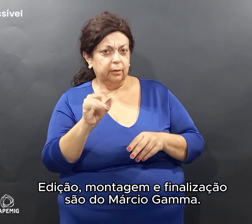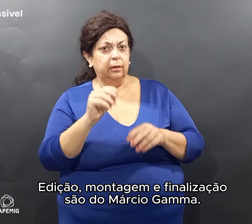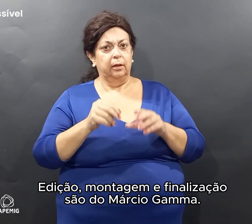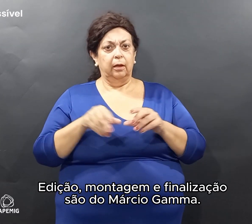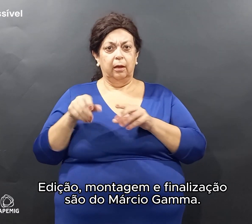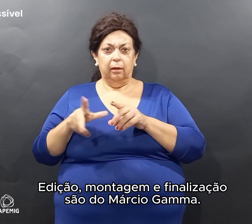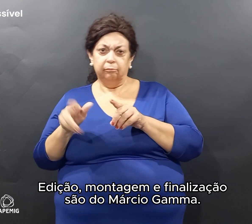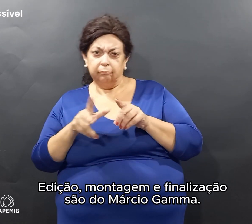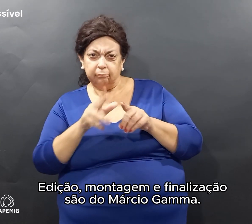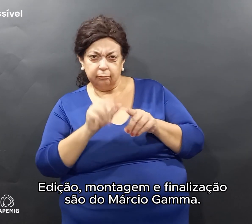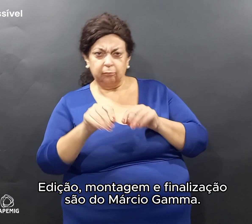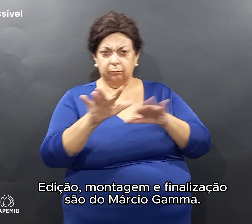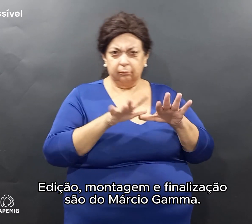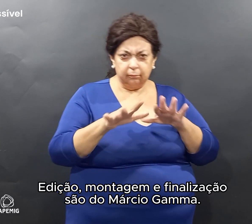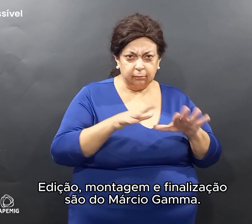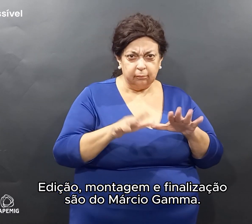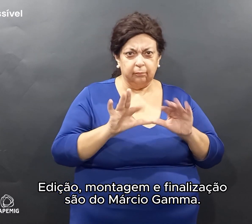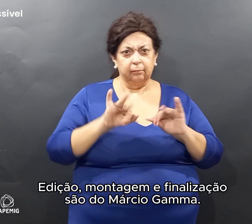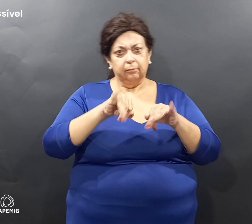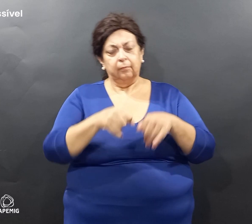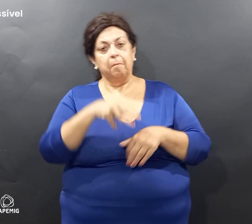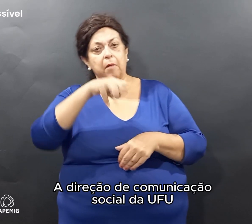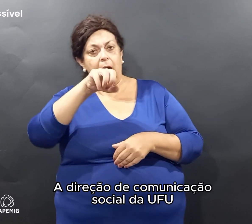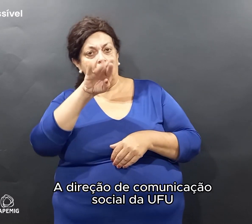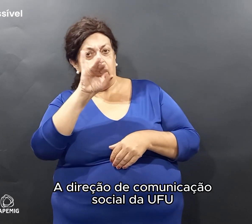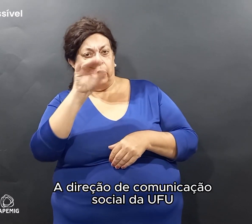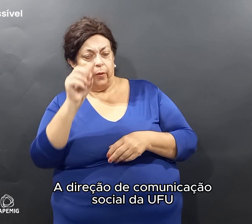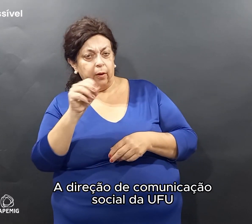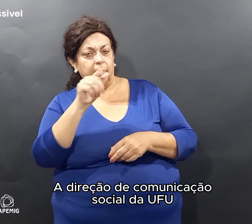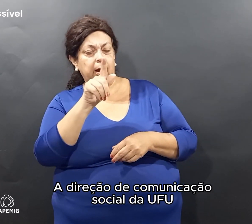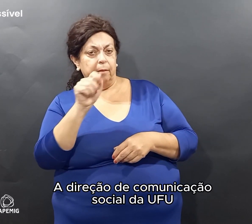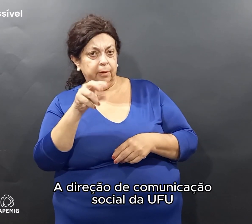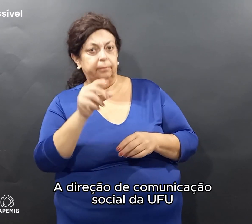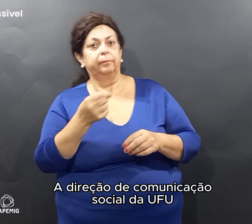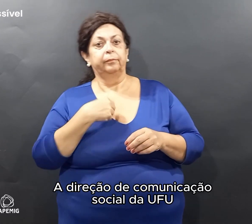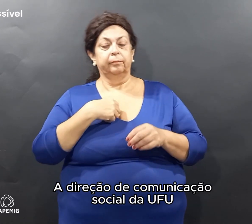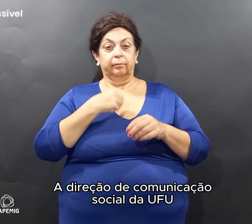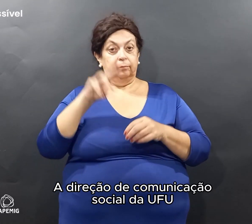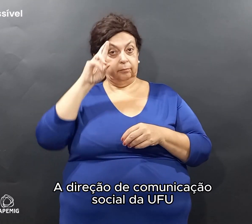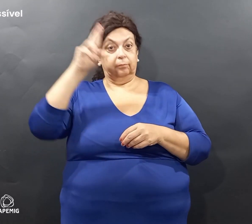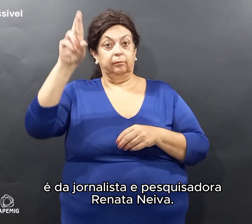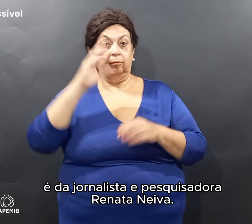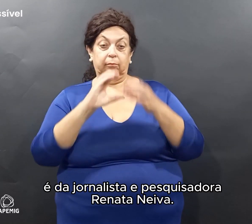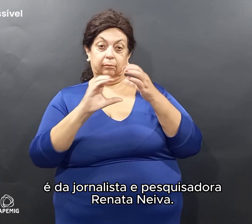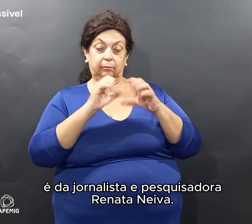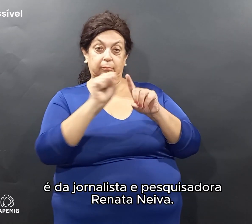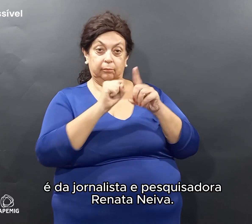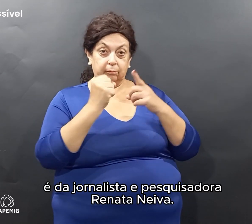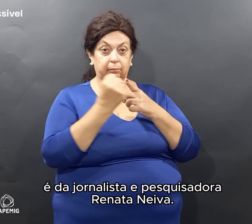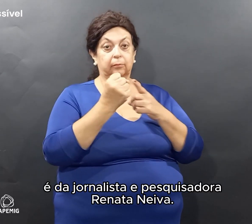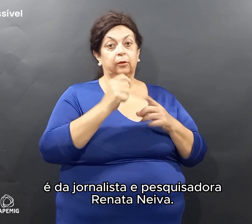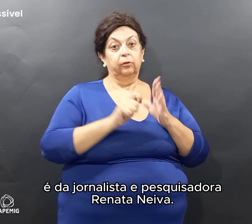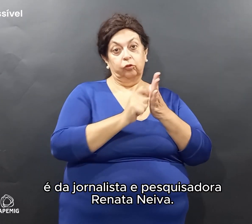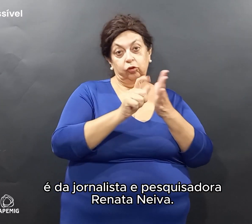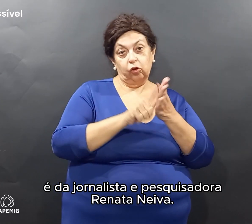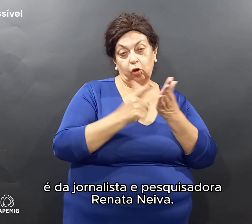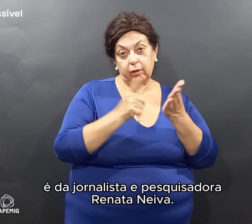montagem e finalização são do Márcio Gama. A direção de comunicação social da UFO é da jornalista e pesquisadora Renata